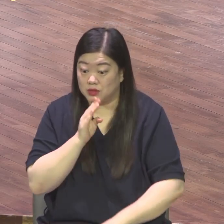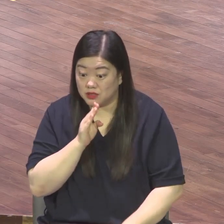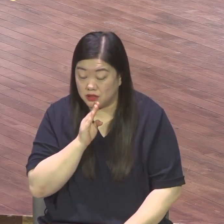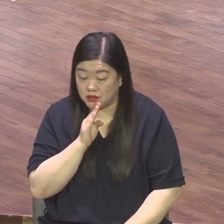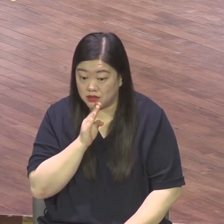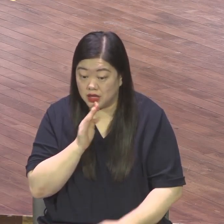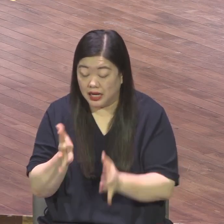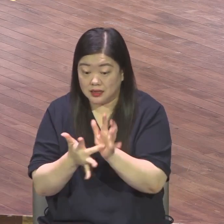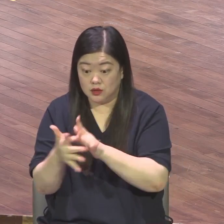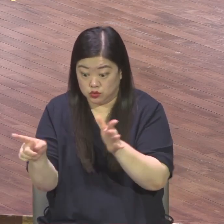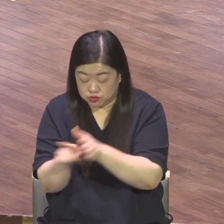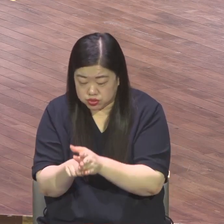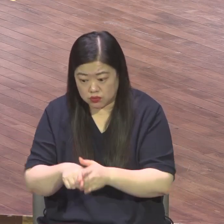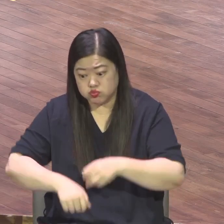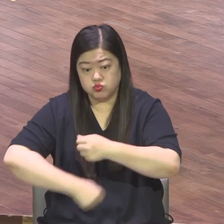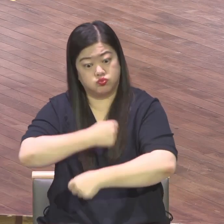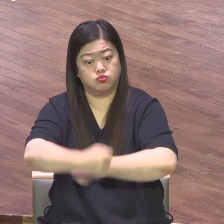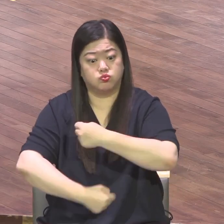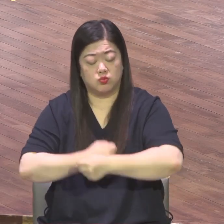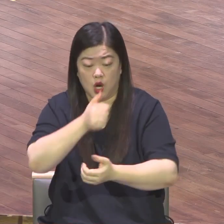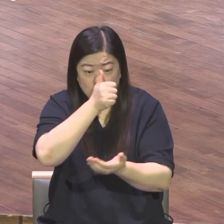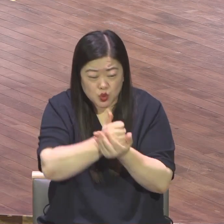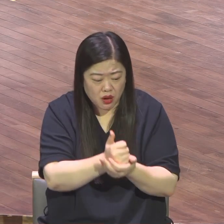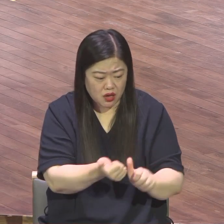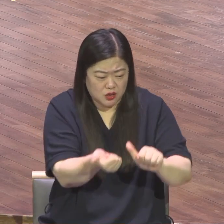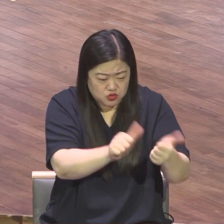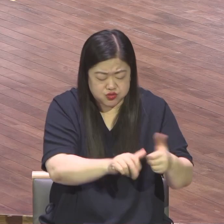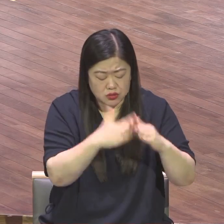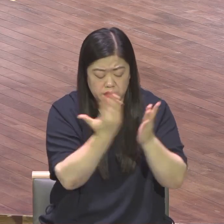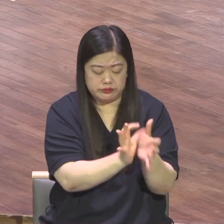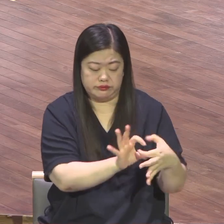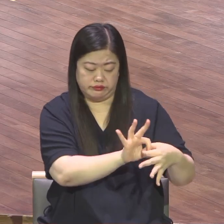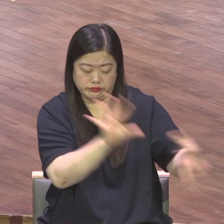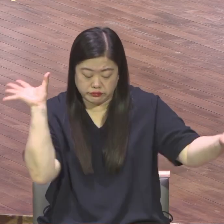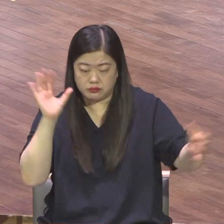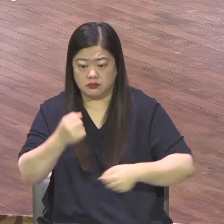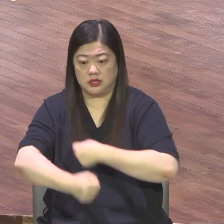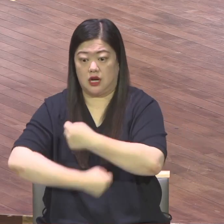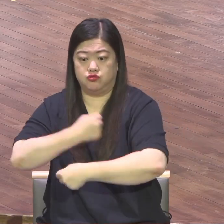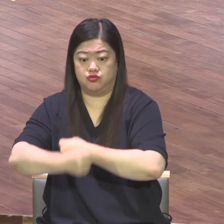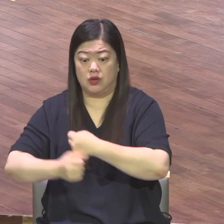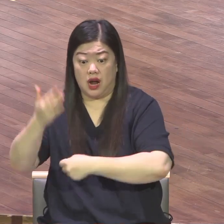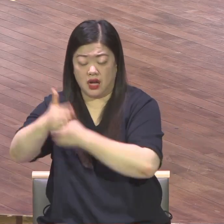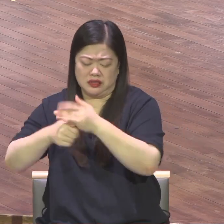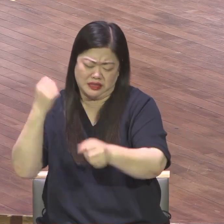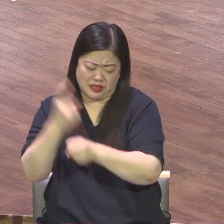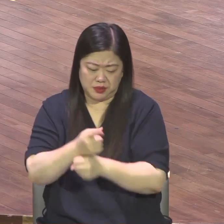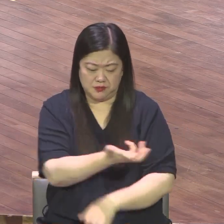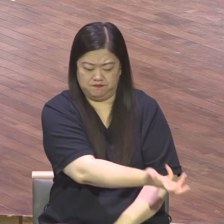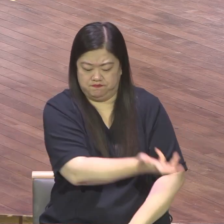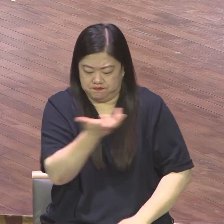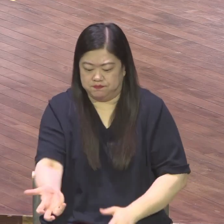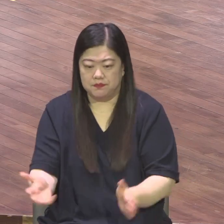예수 믿는 사람은 자유예요. 죄와 사망의 법에서 생명과 생명의 법으로 법적으로